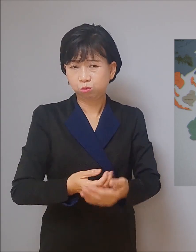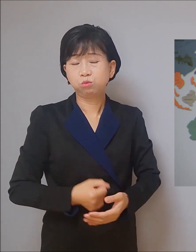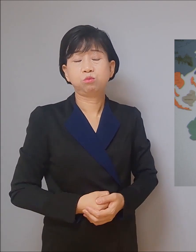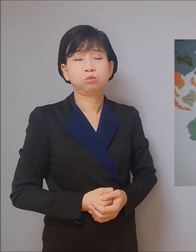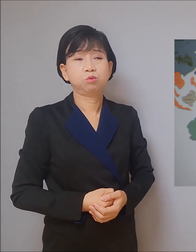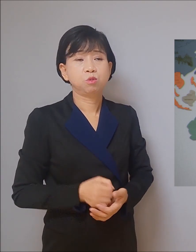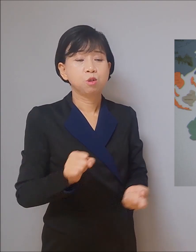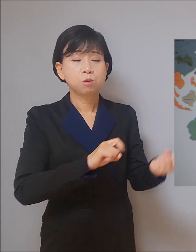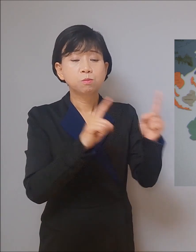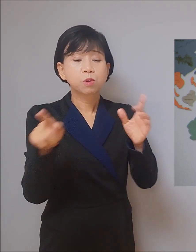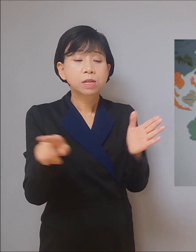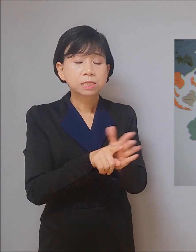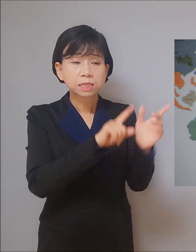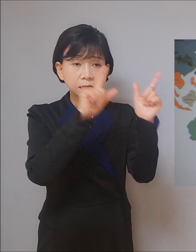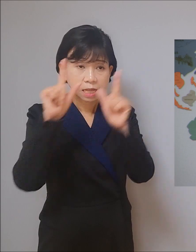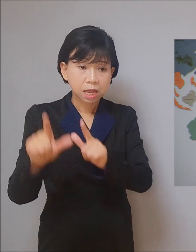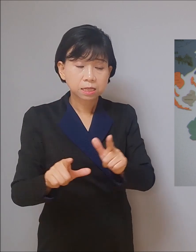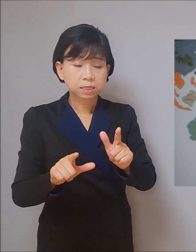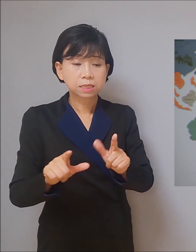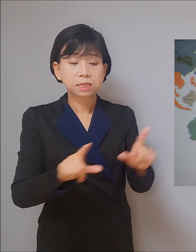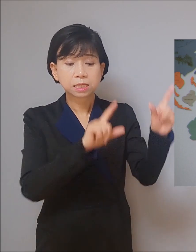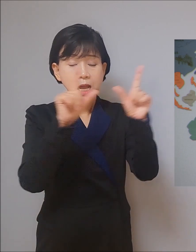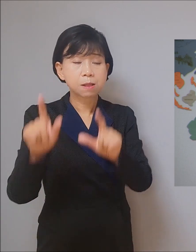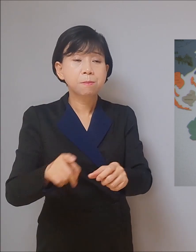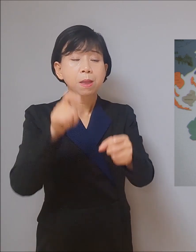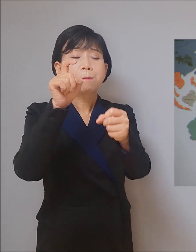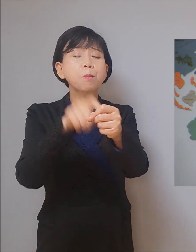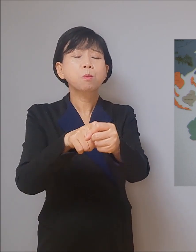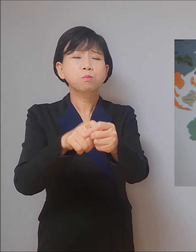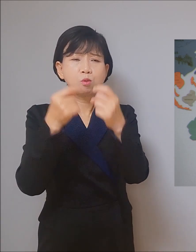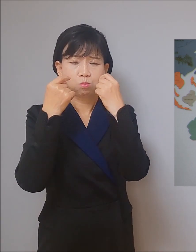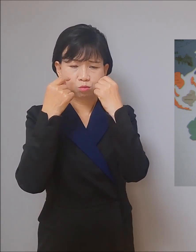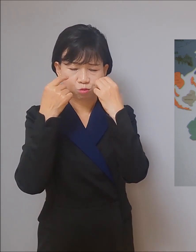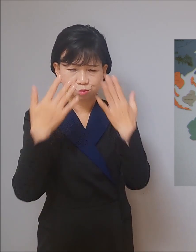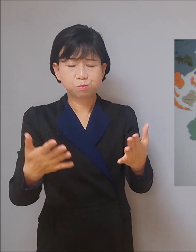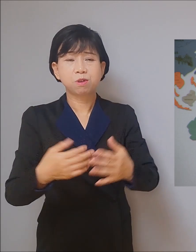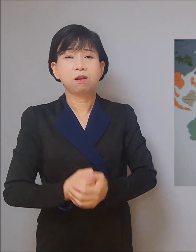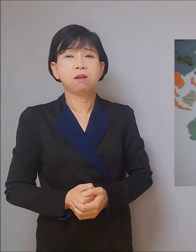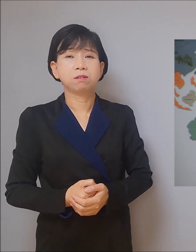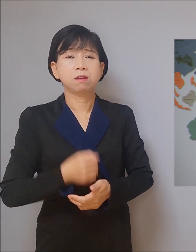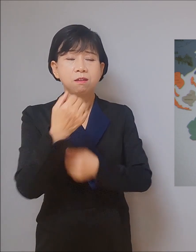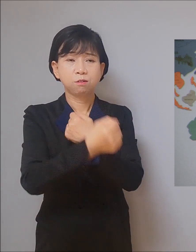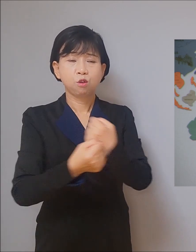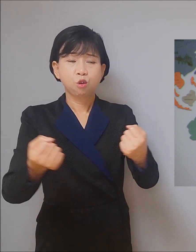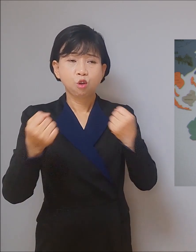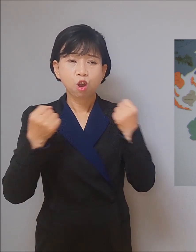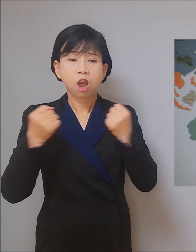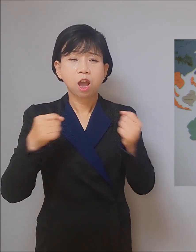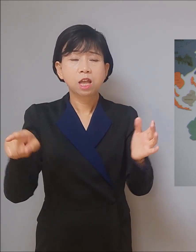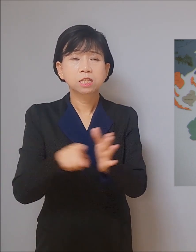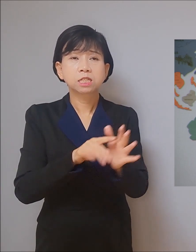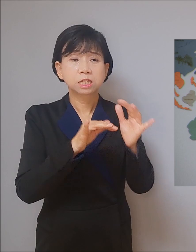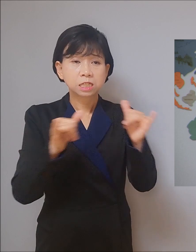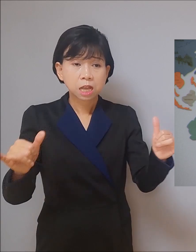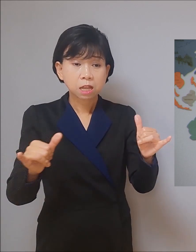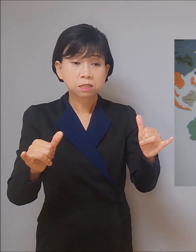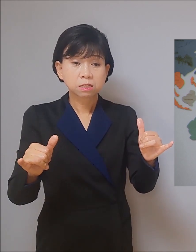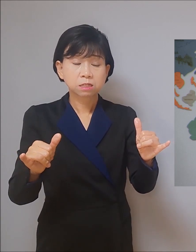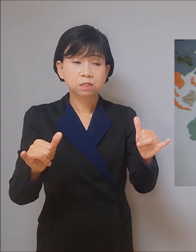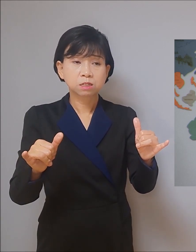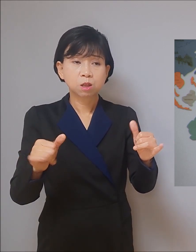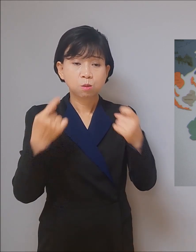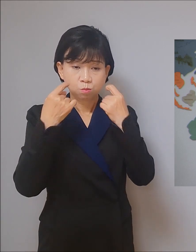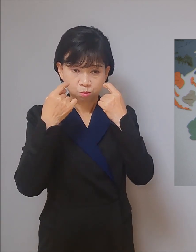부활신앙은요, 우리 삶의 방향과 목표를 분명히 만들어줍니다. 여러분, 건강한 신자는요 해야 할 일이 분명해야